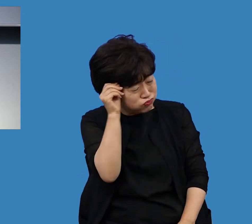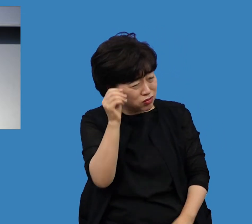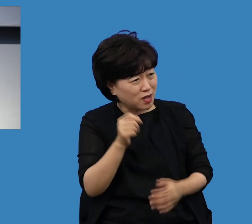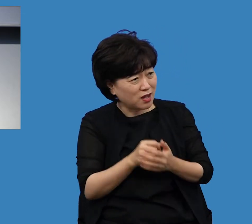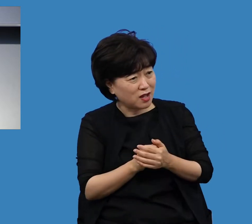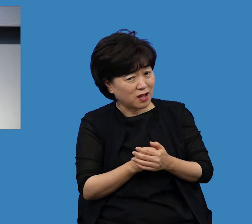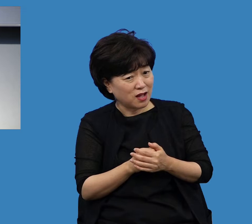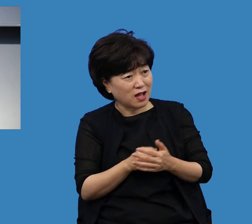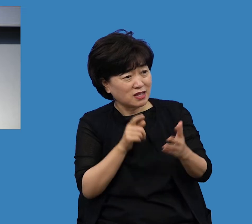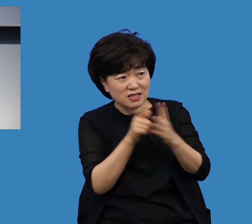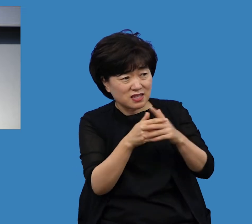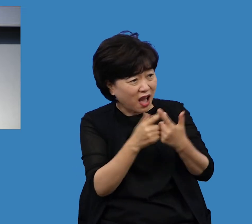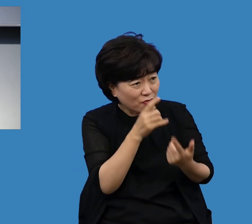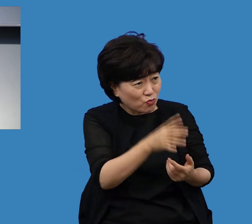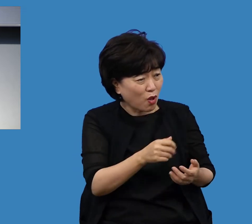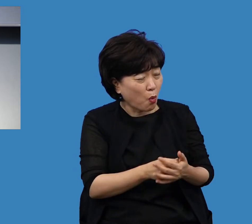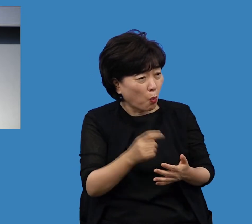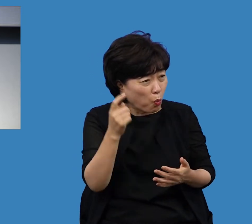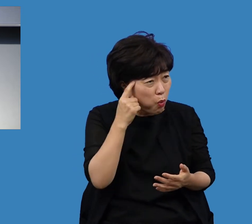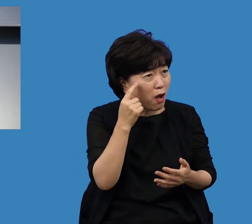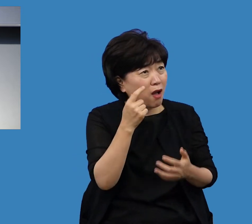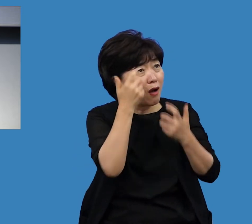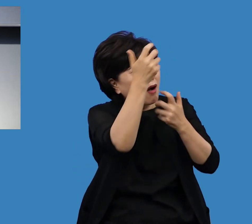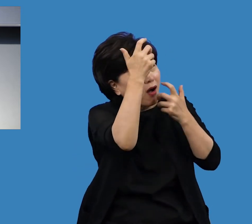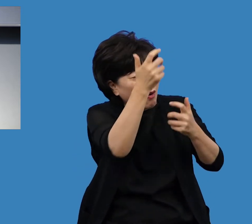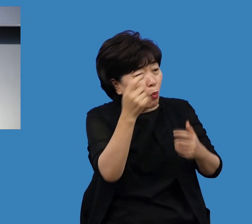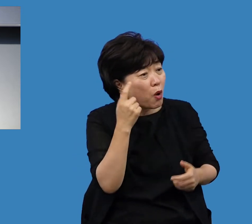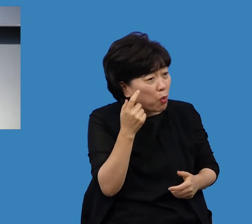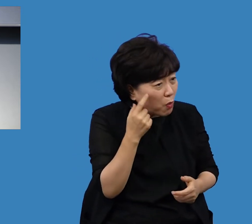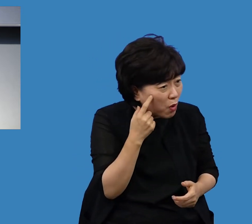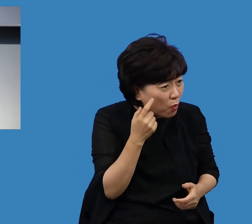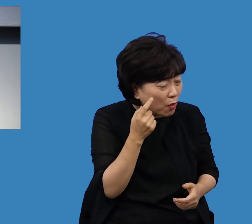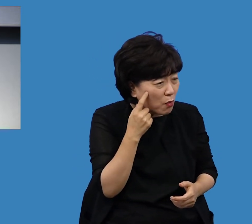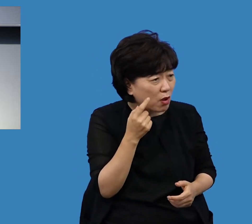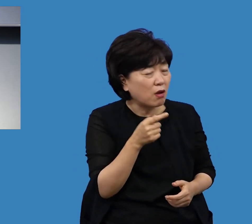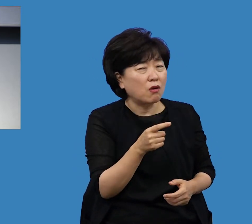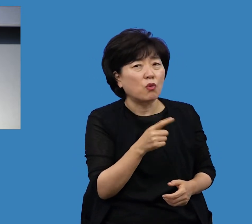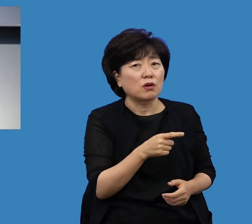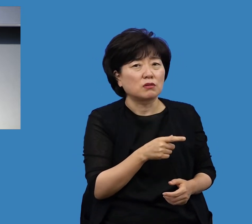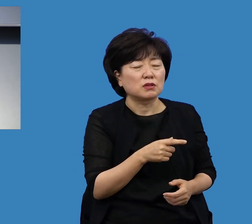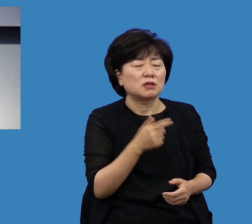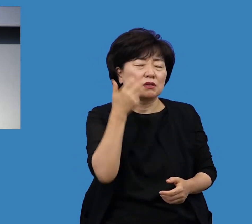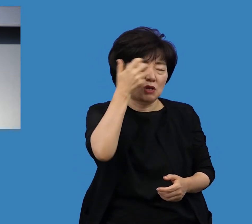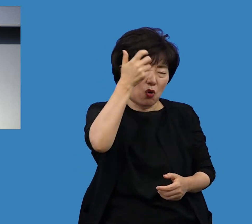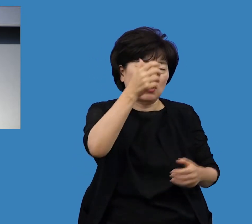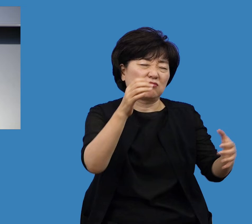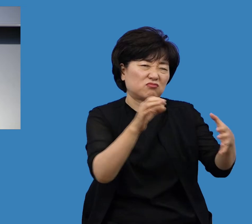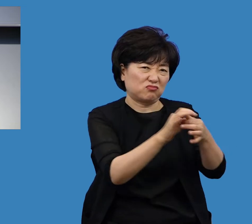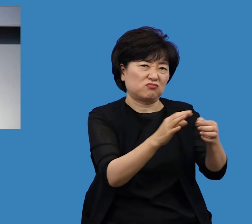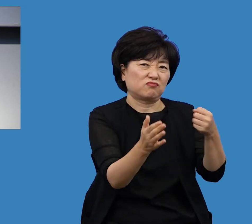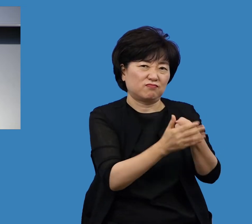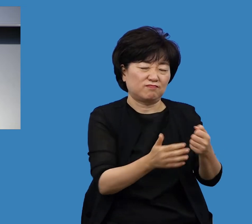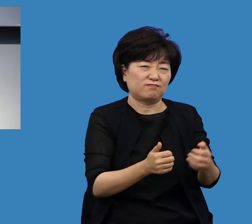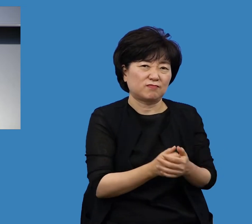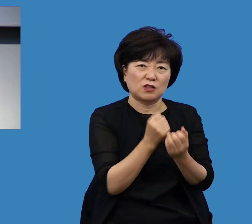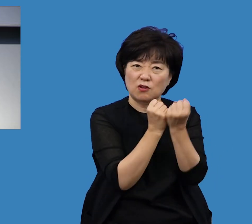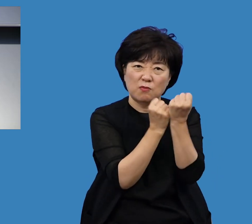도무지 이해할 수도 없고 황당하고 저게 뭐 하는 건지 도무지 알 수 없는데 그러고 있잖아. 이게 뭐예요? 영이라는 거예요. 영. 설명할 수 없는